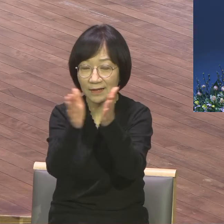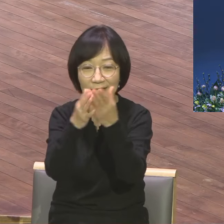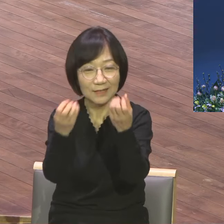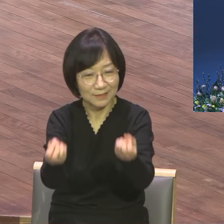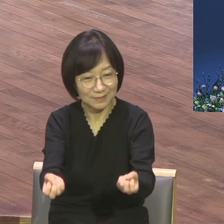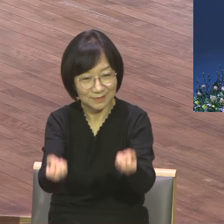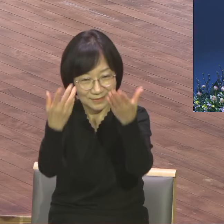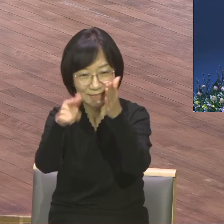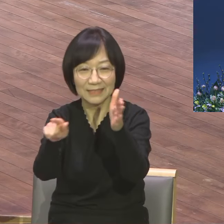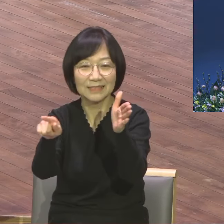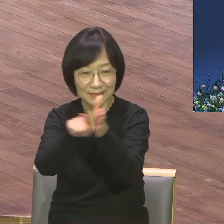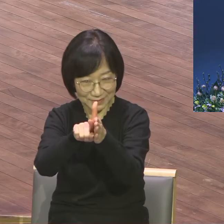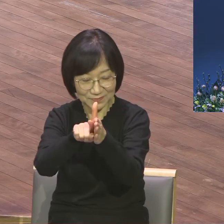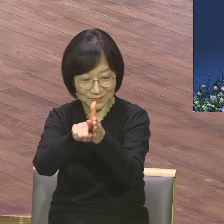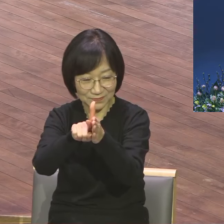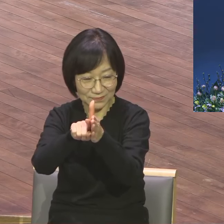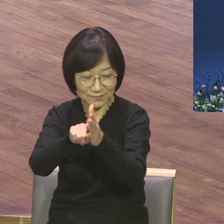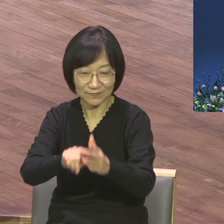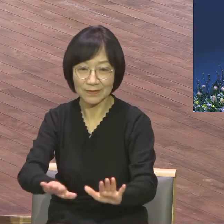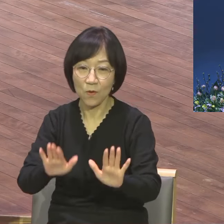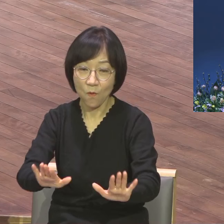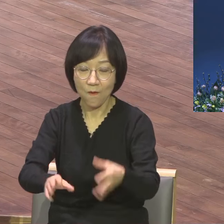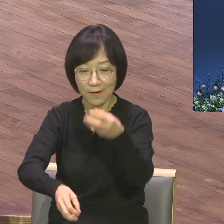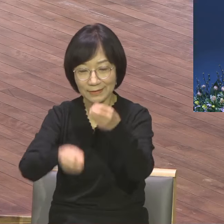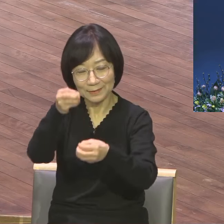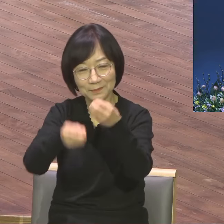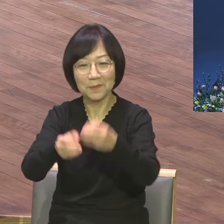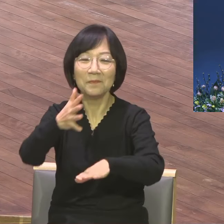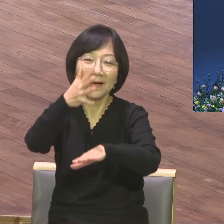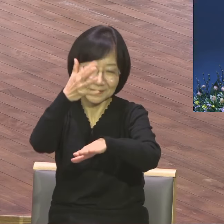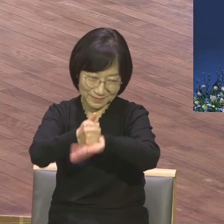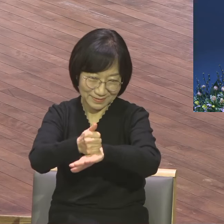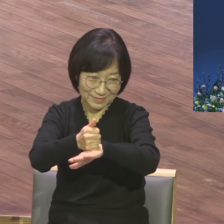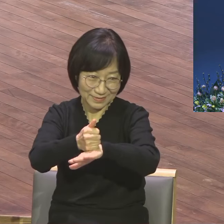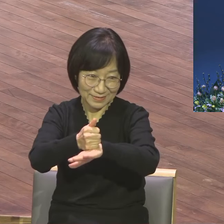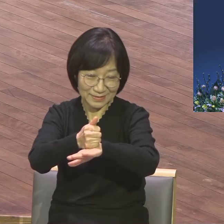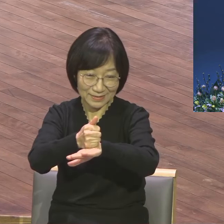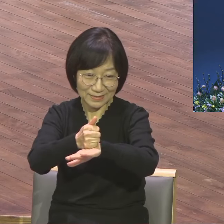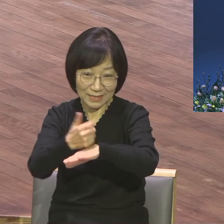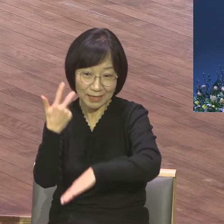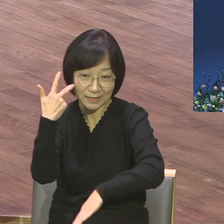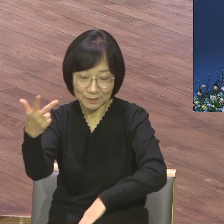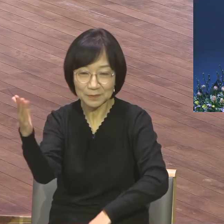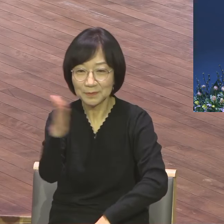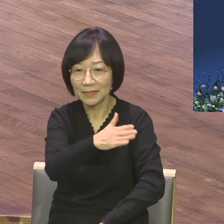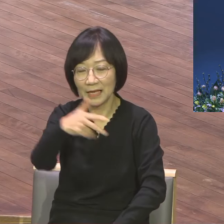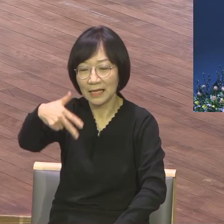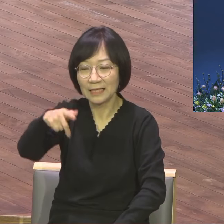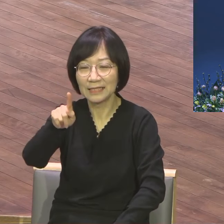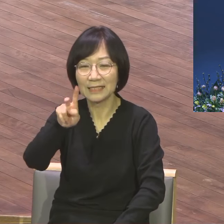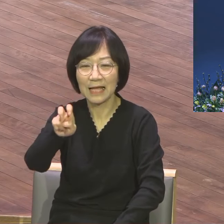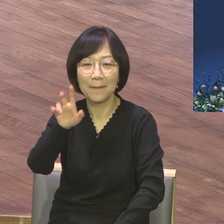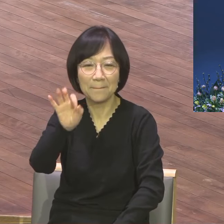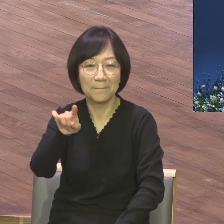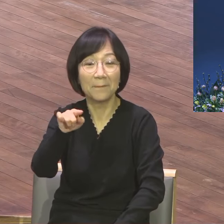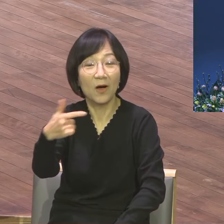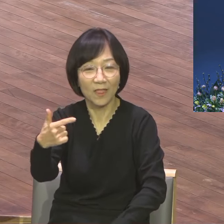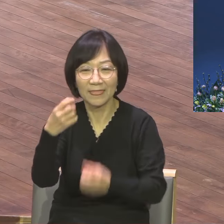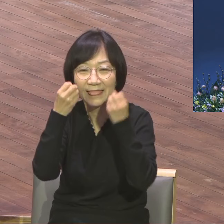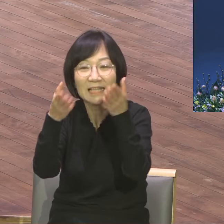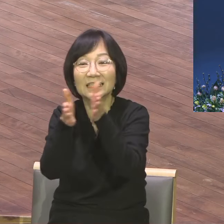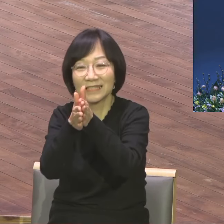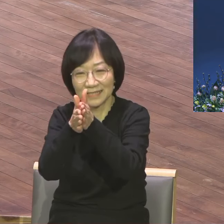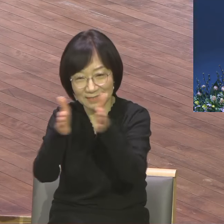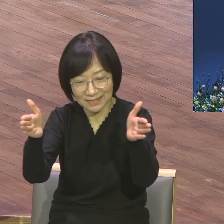말씀을 드립니다. 오늘로 시편 강해를 마치고 다음 시간부터는 잠언 말씀을 우리가